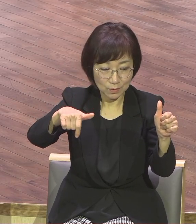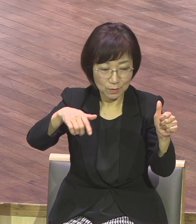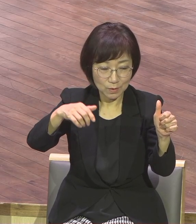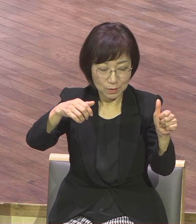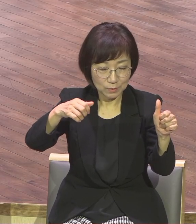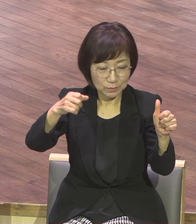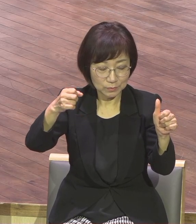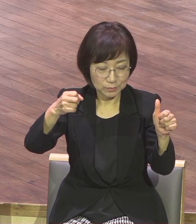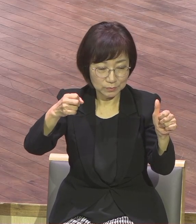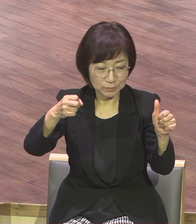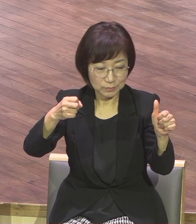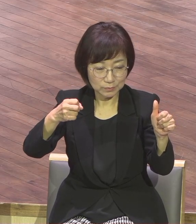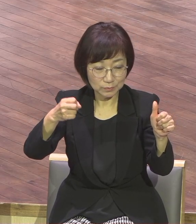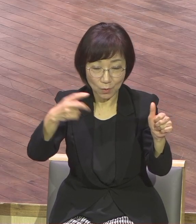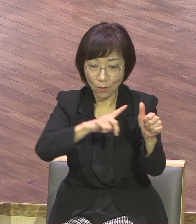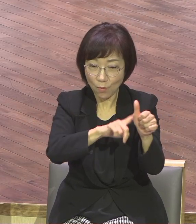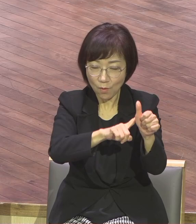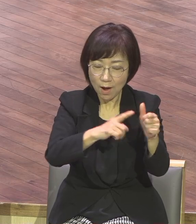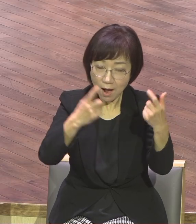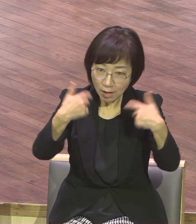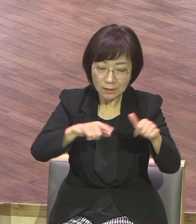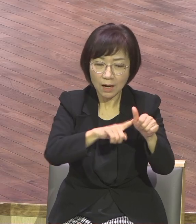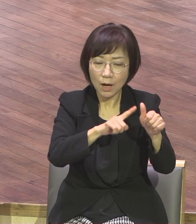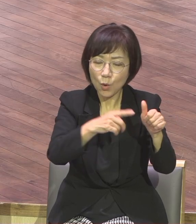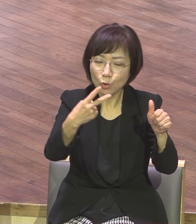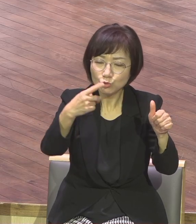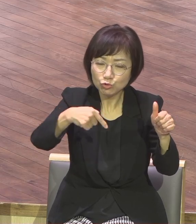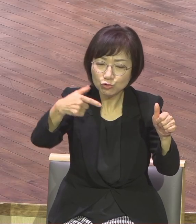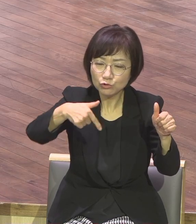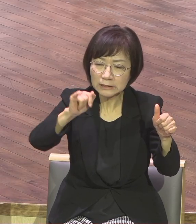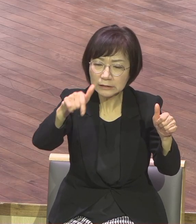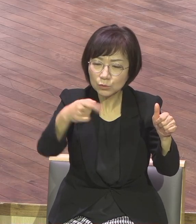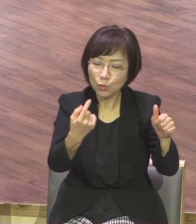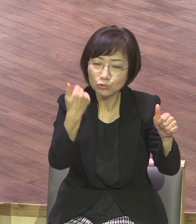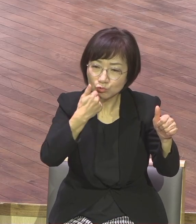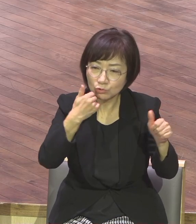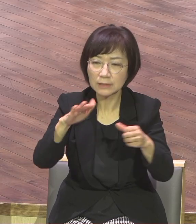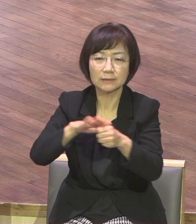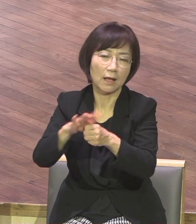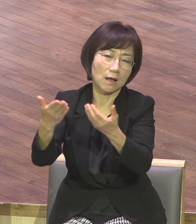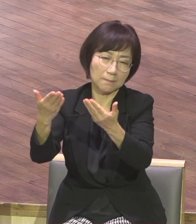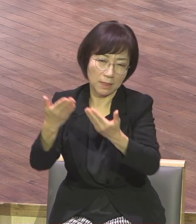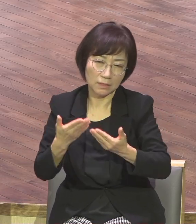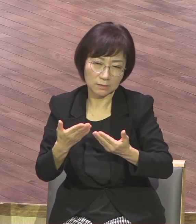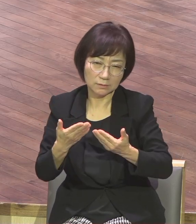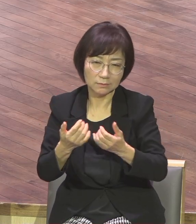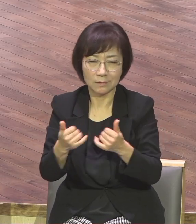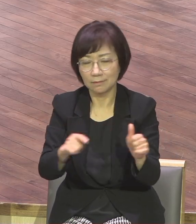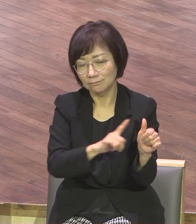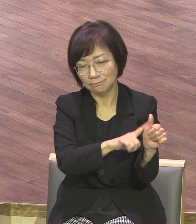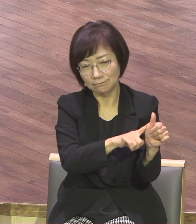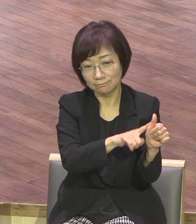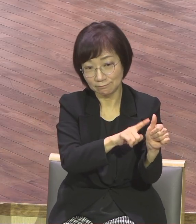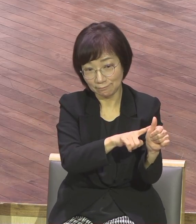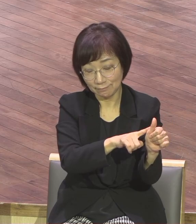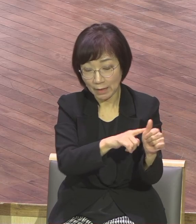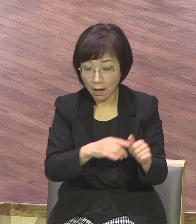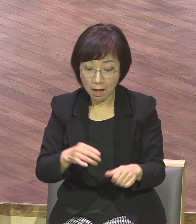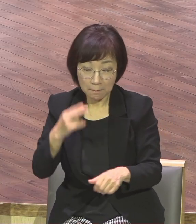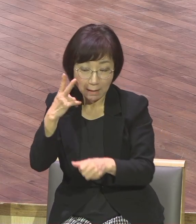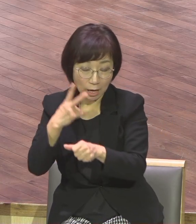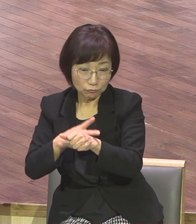두기고를 소개할 때도 역시 사랑받는 형제. 이미 두기고가 바울과